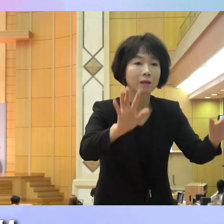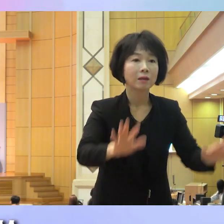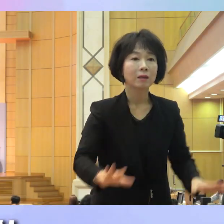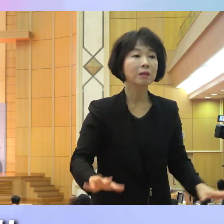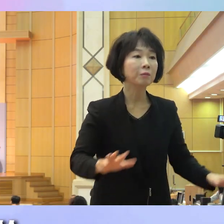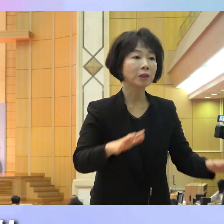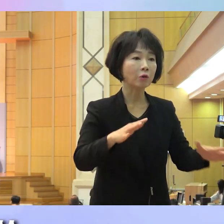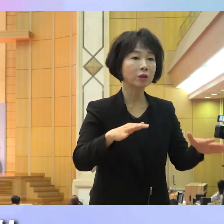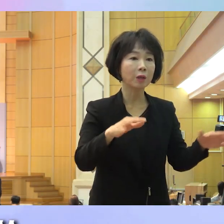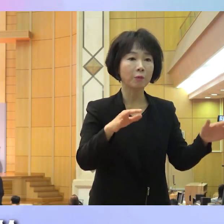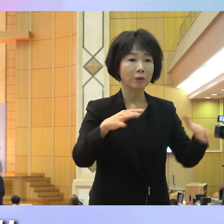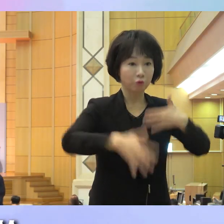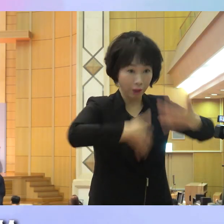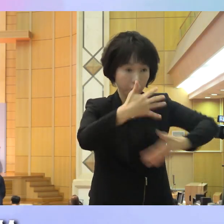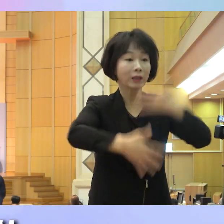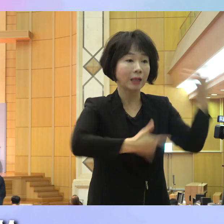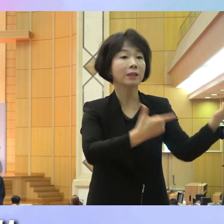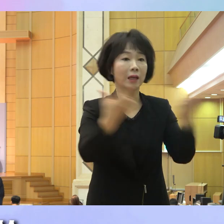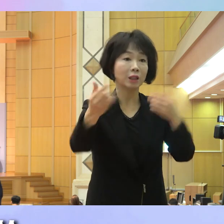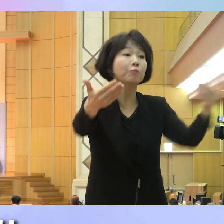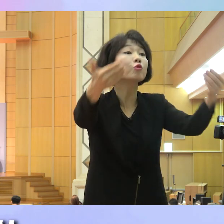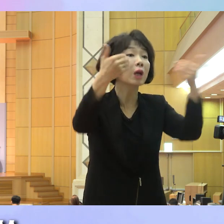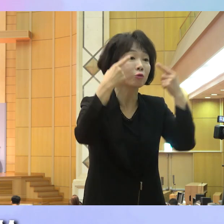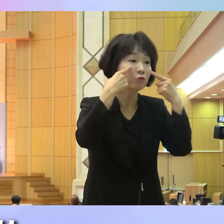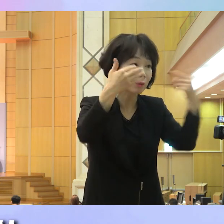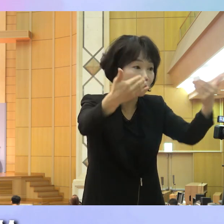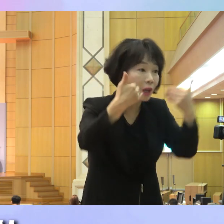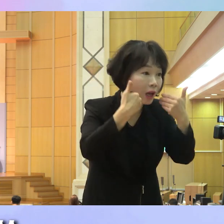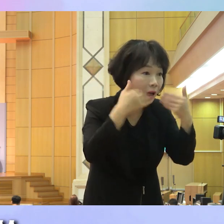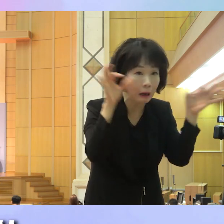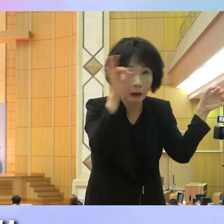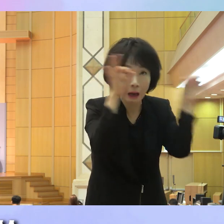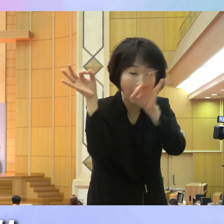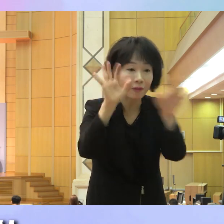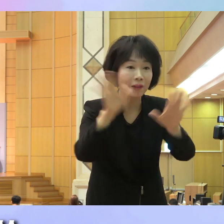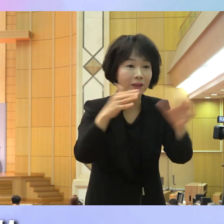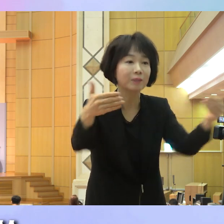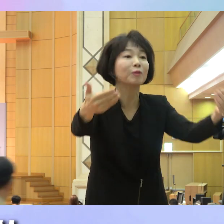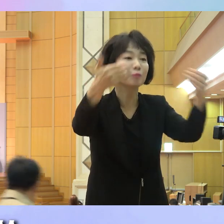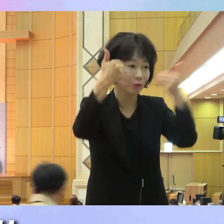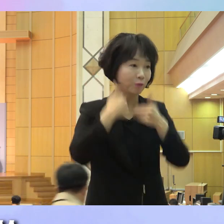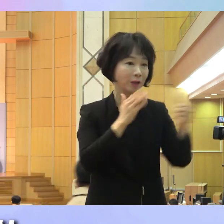할렐루야. 찬양하시면서 주일 3부 예배를 주님께 드리겠습니다.